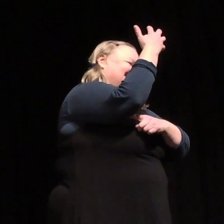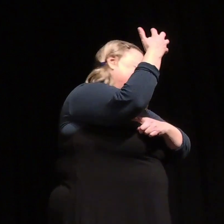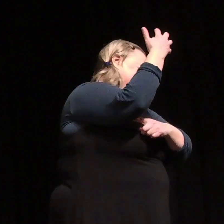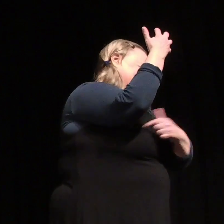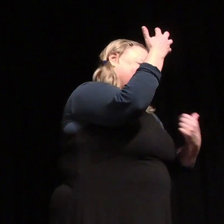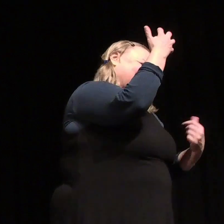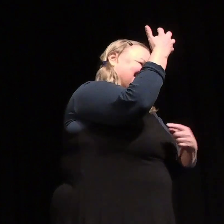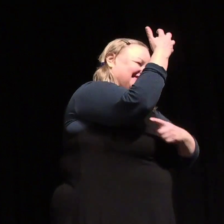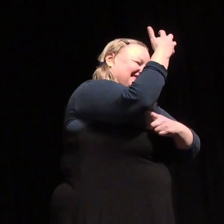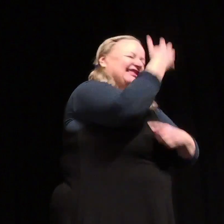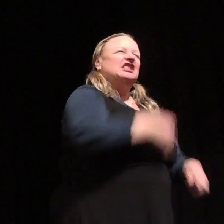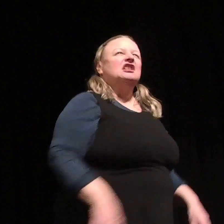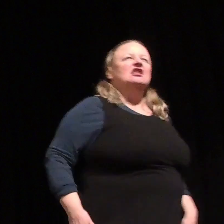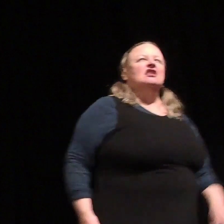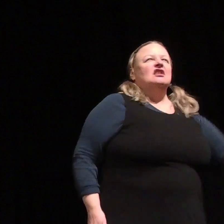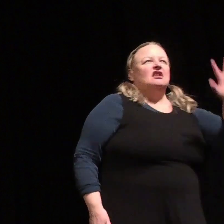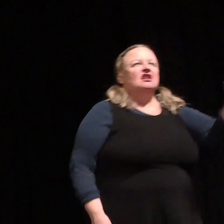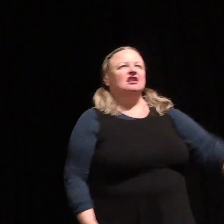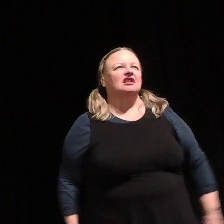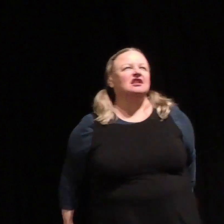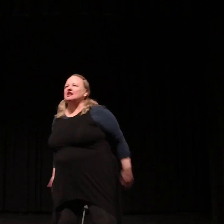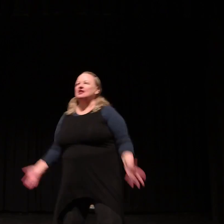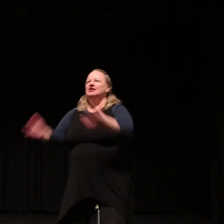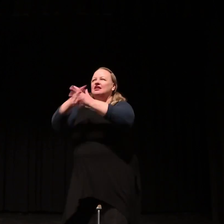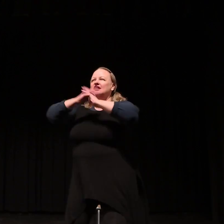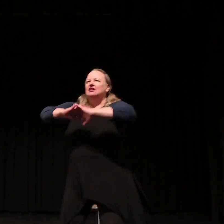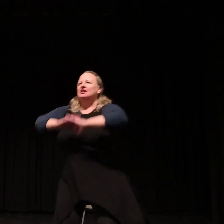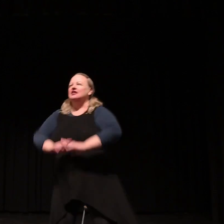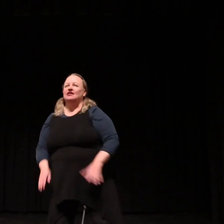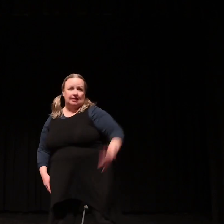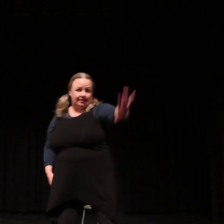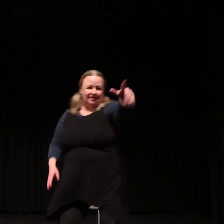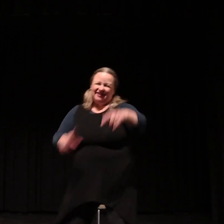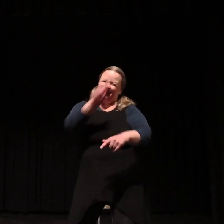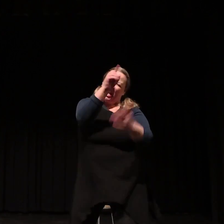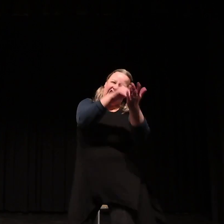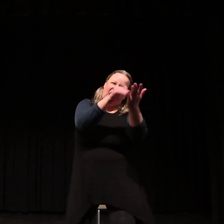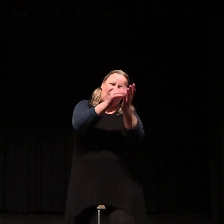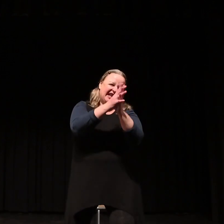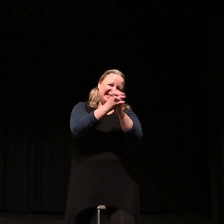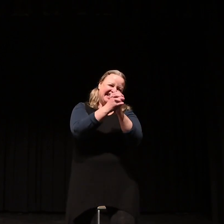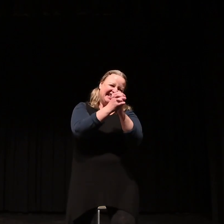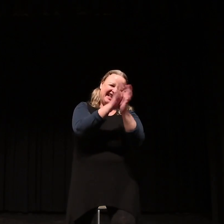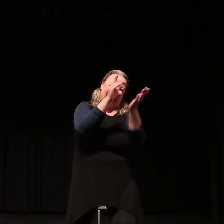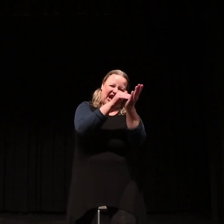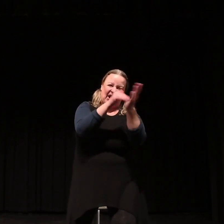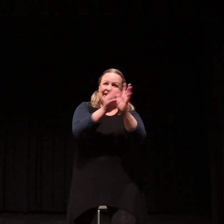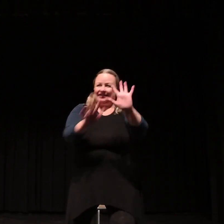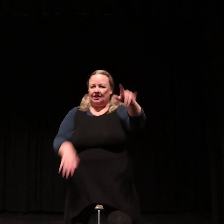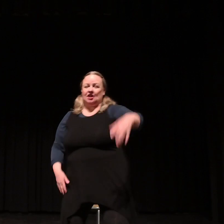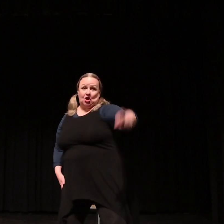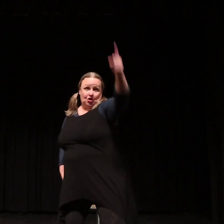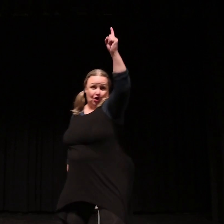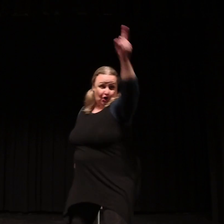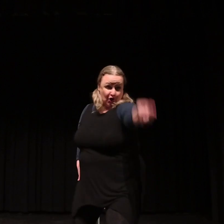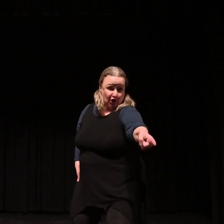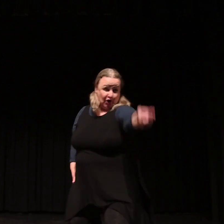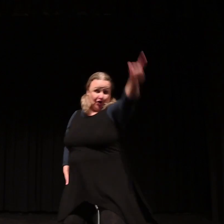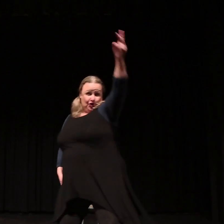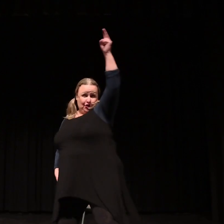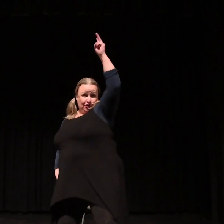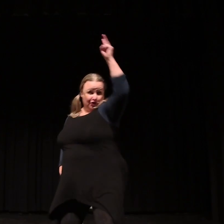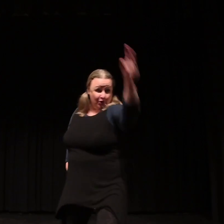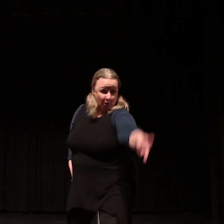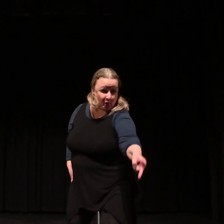OK. Bon, il est tombé un petit peu, là. Il en manque encore, là. OK. Vous êtes prêts? Encore une dernière fois, OK? S'il vous plaît, là, on crie